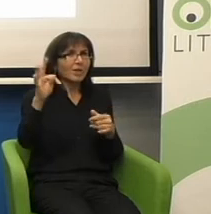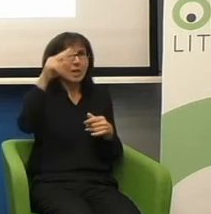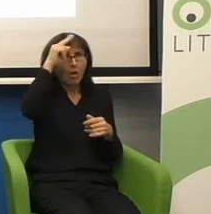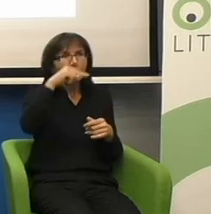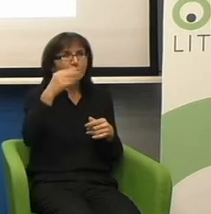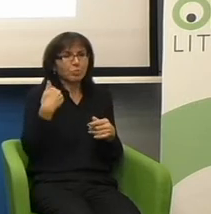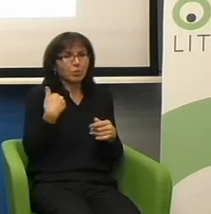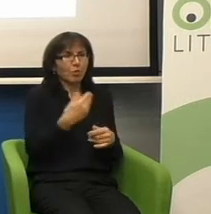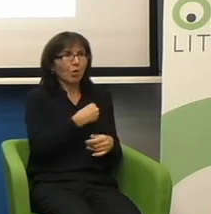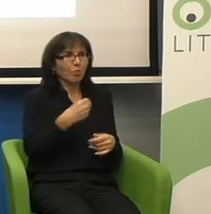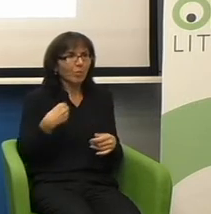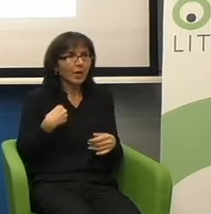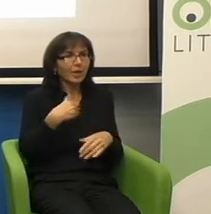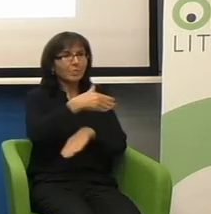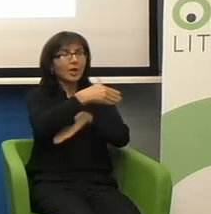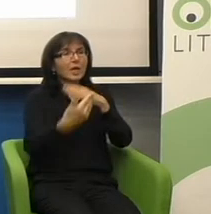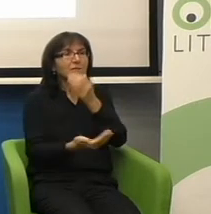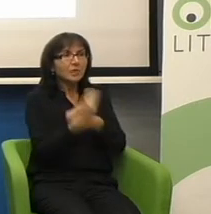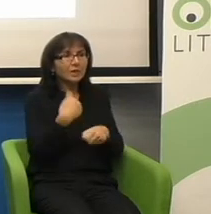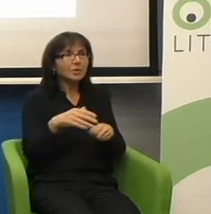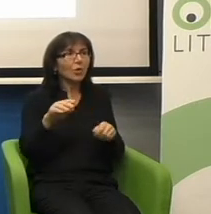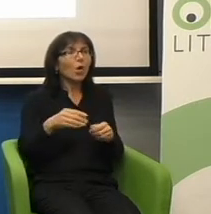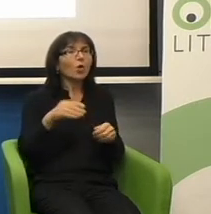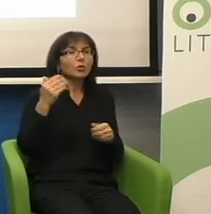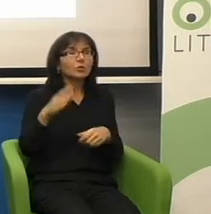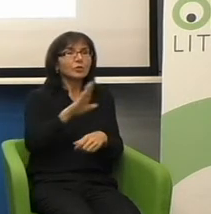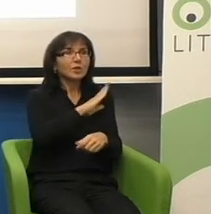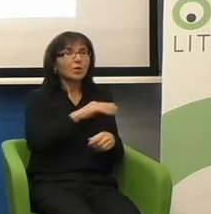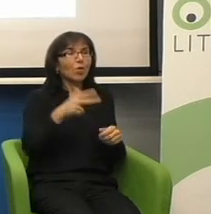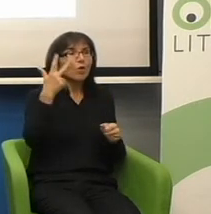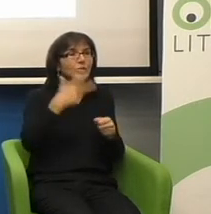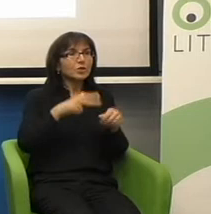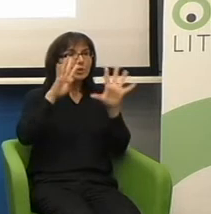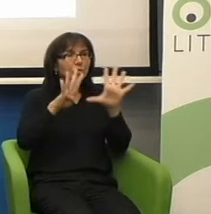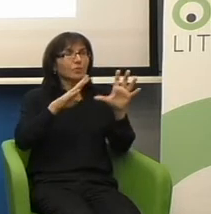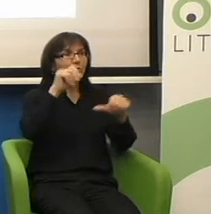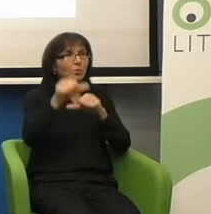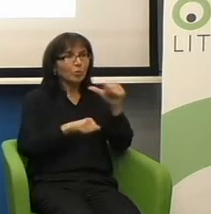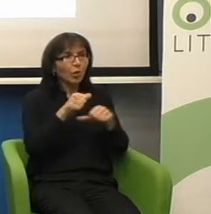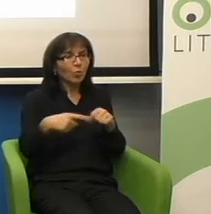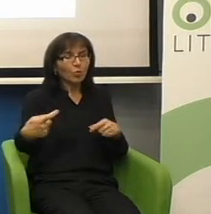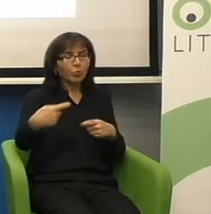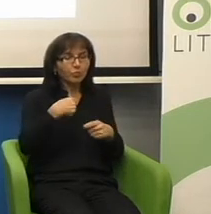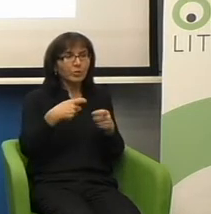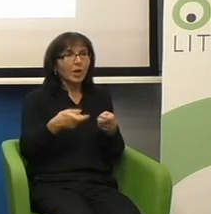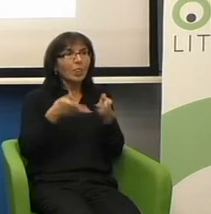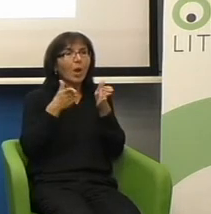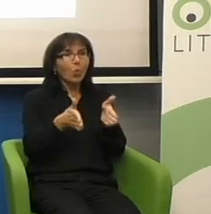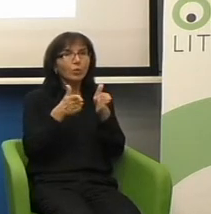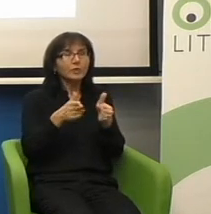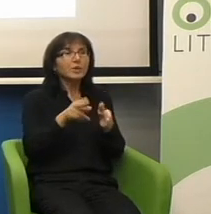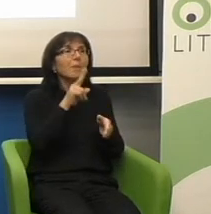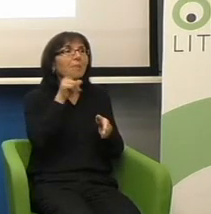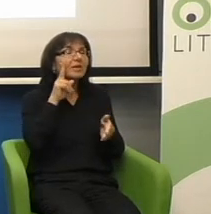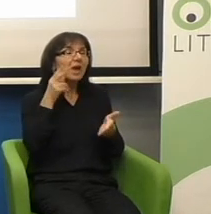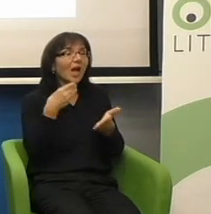Lubczyk, był Polakiem z Kresów. Zginął we wrześniu 1939 roku, trafiony odłamkiem na ulicy. Matka, Aleksandra, zarabiała